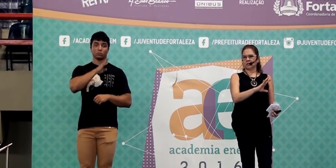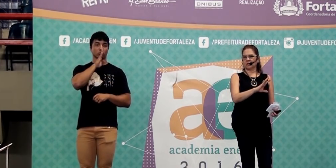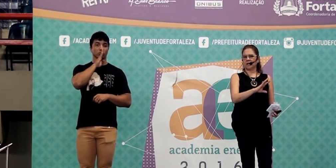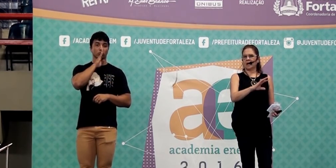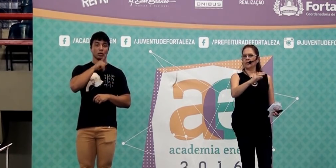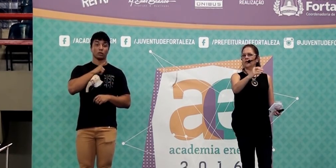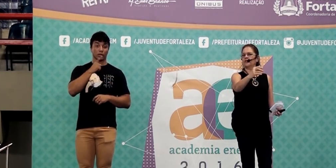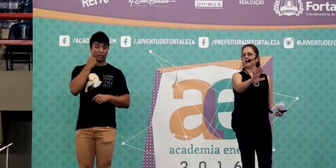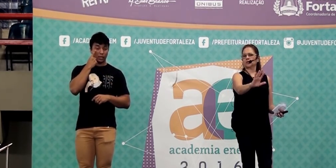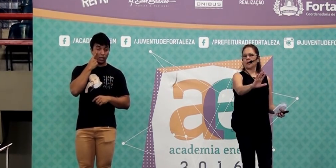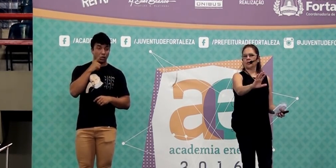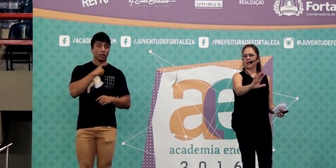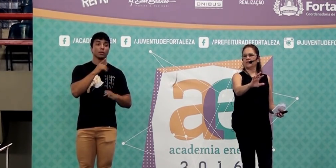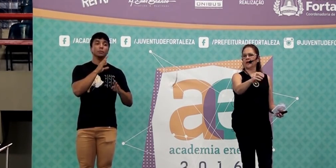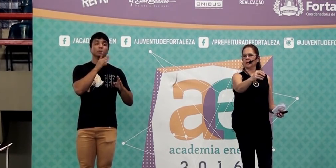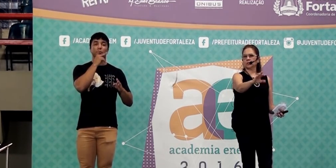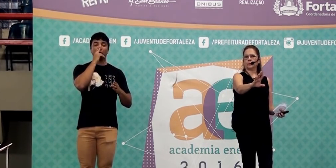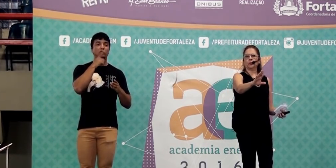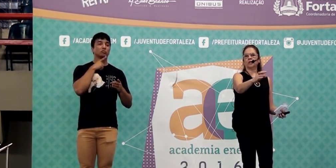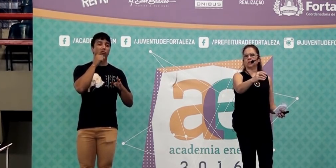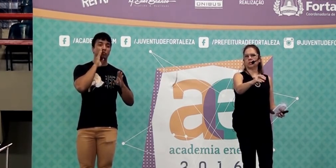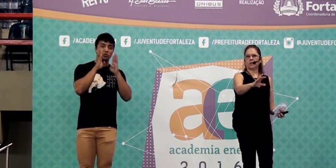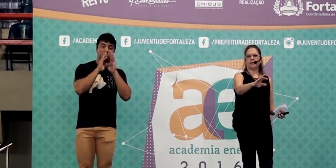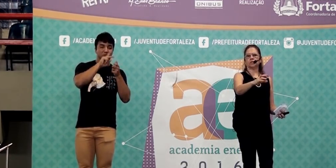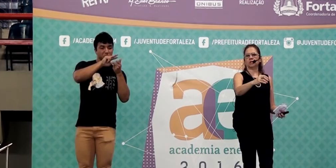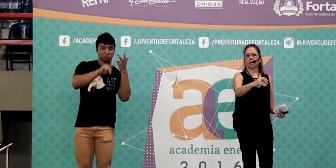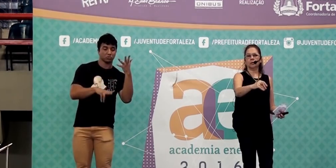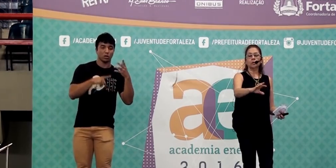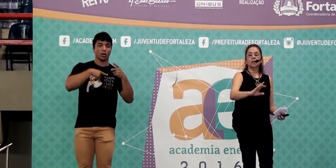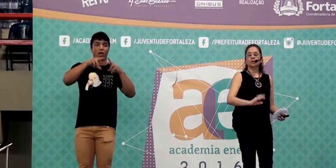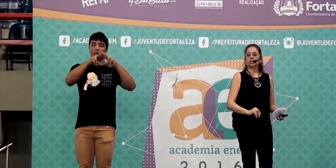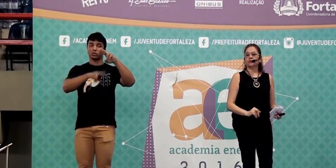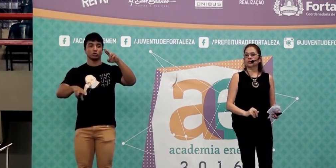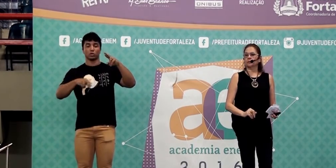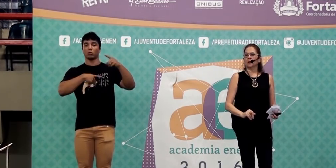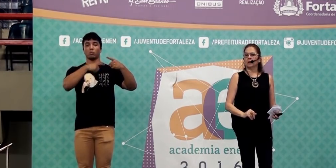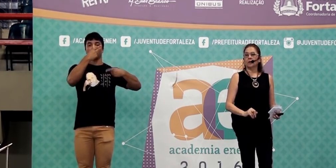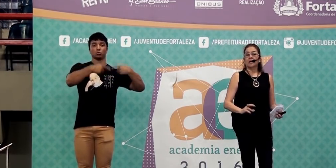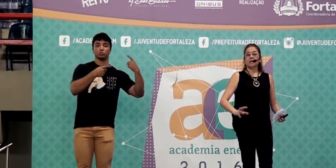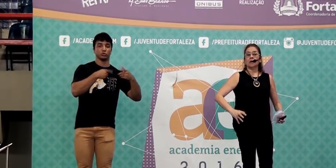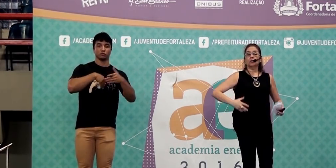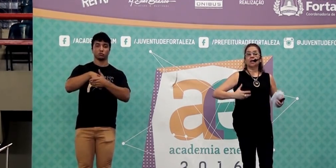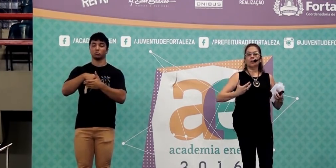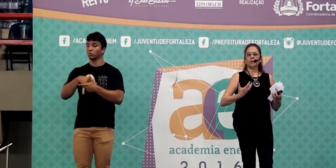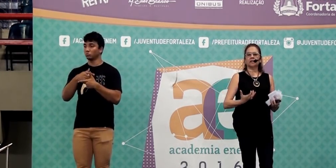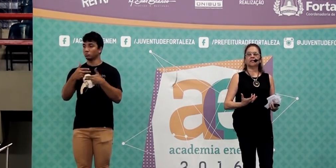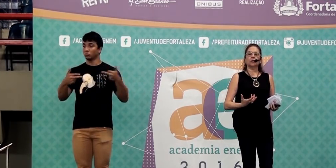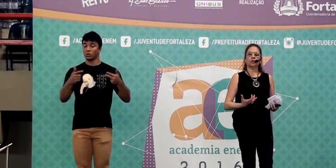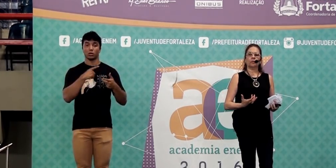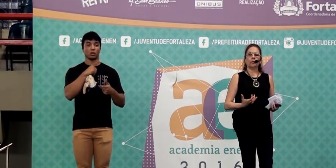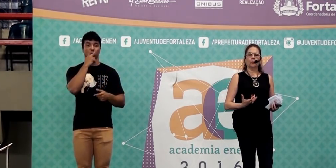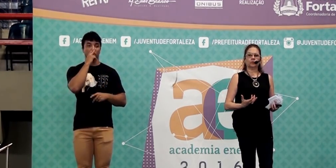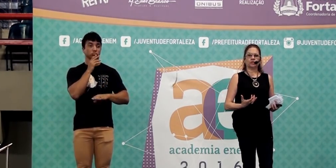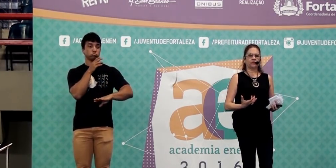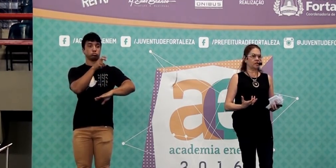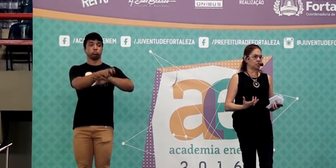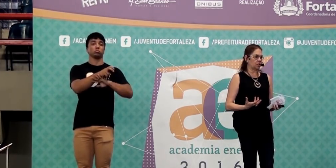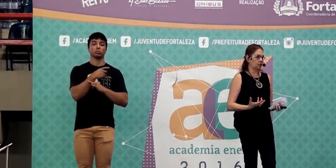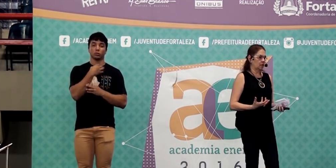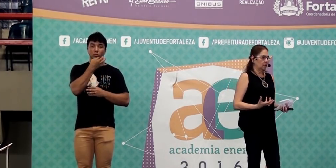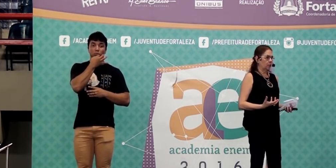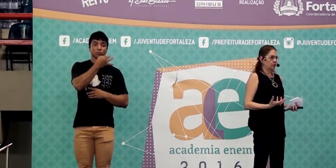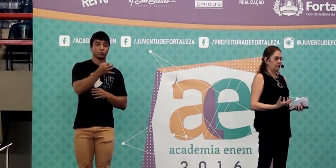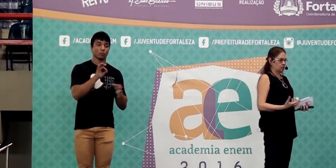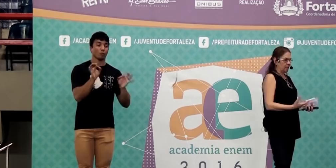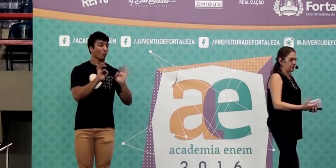numa rede social, eu vejo alguém falando de política, de religião, de futebol, e eu não menciono o meu ponto de